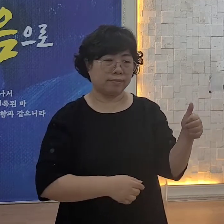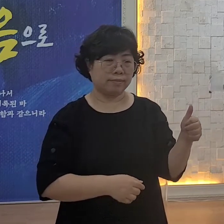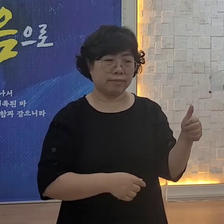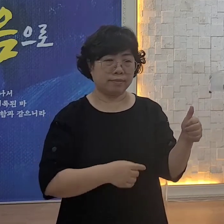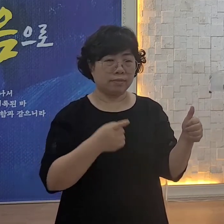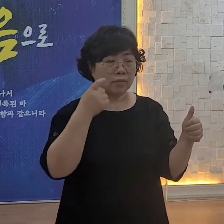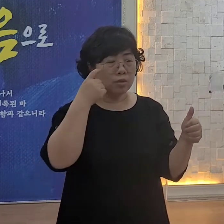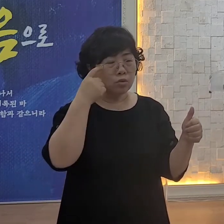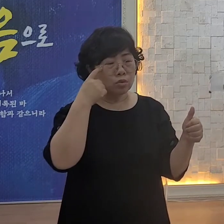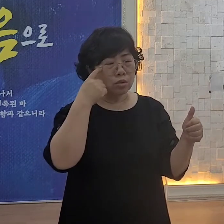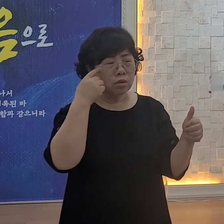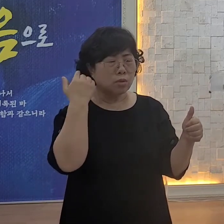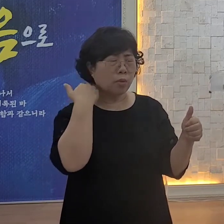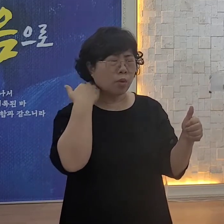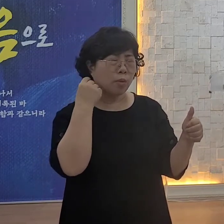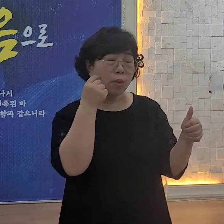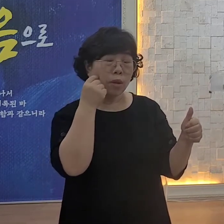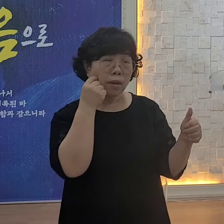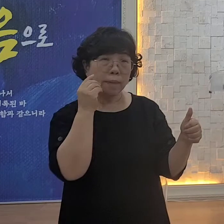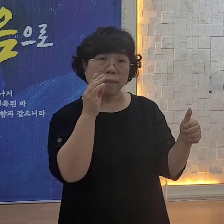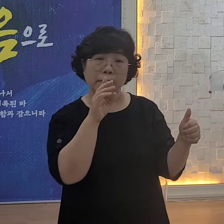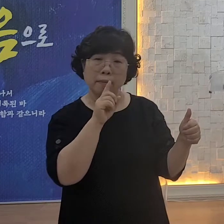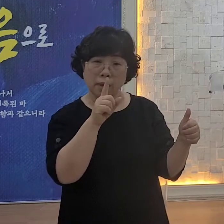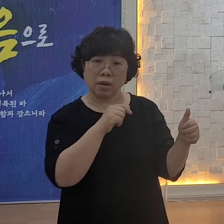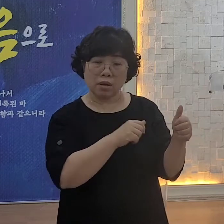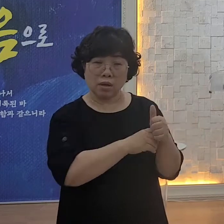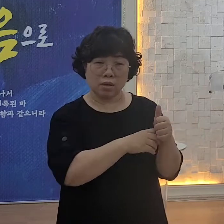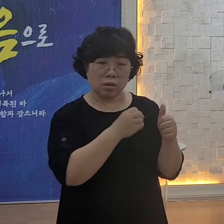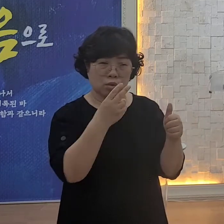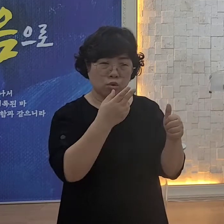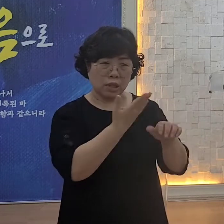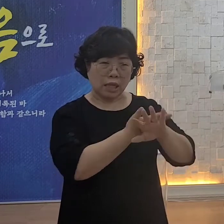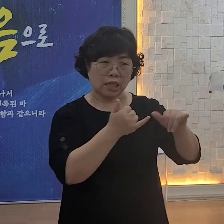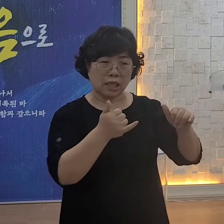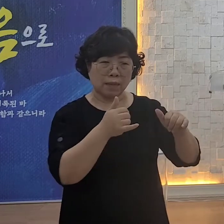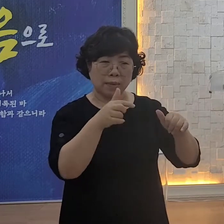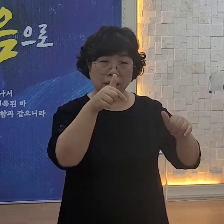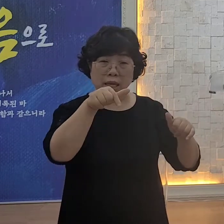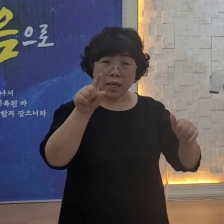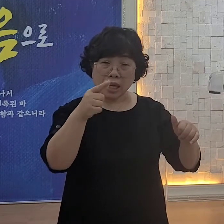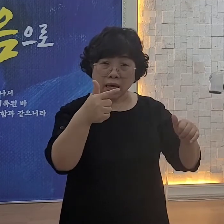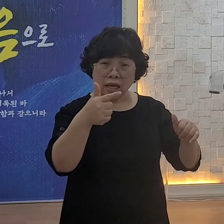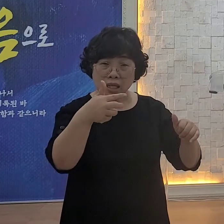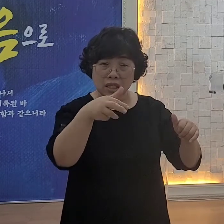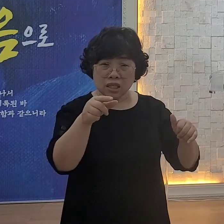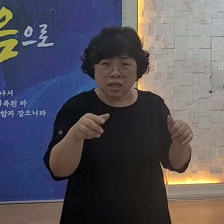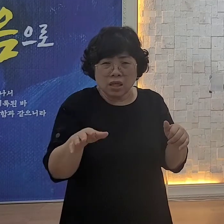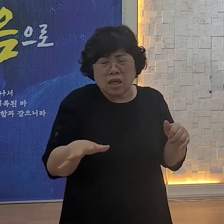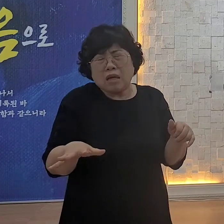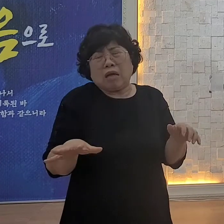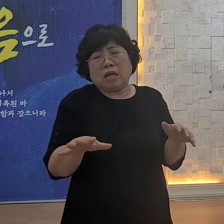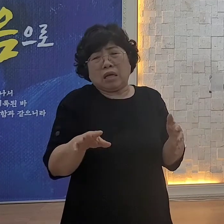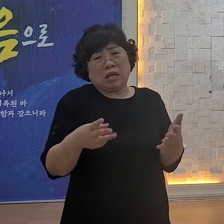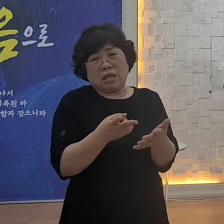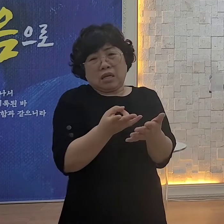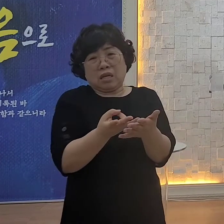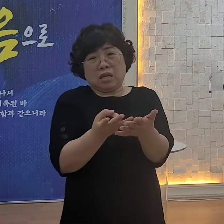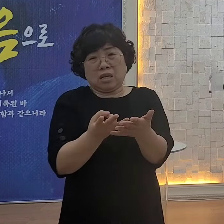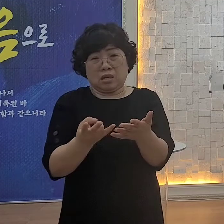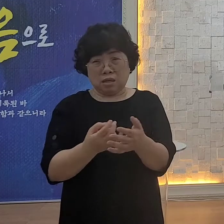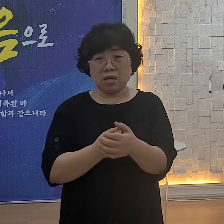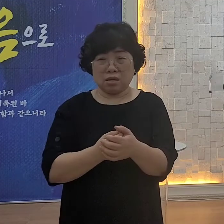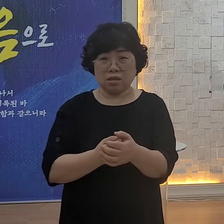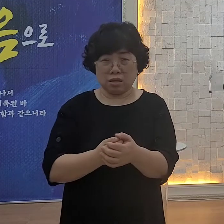그래서 안질이다 이런 사람이 있고, 어떤 사람은 간질이다. 이런 간질 아세요? 간질?